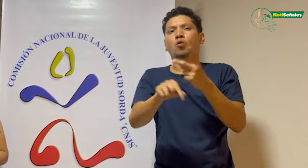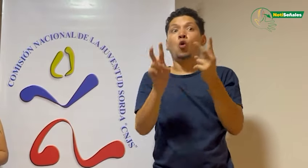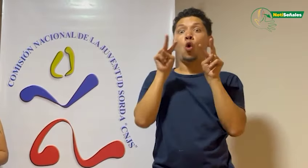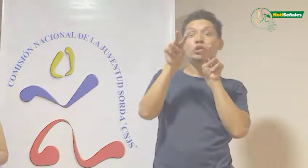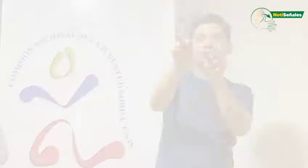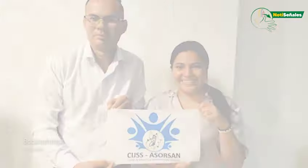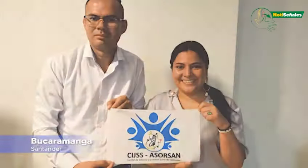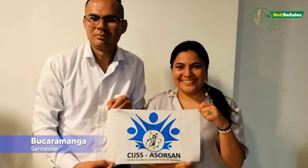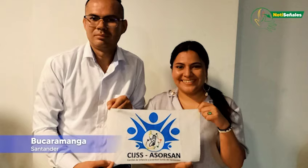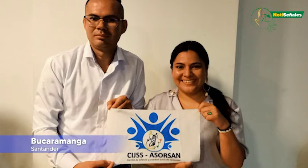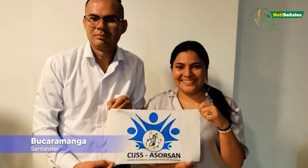toda